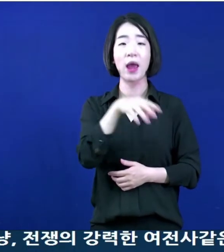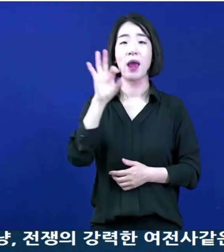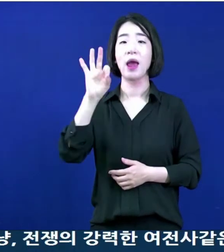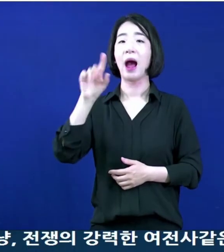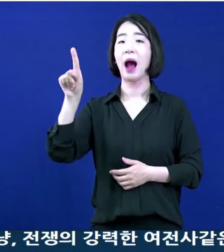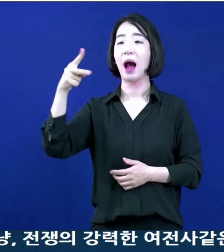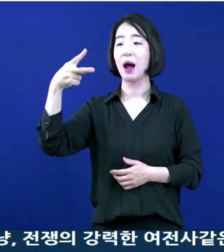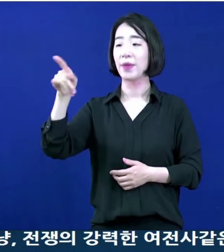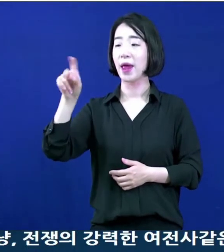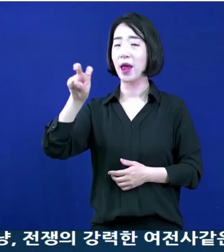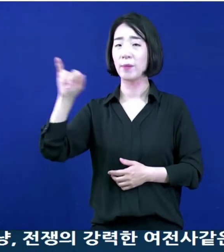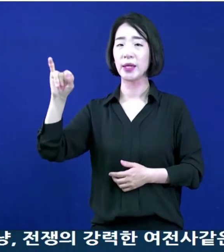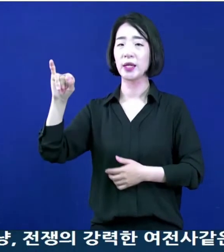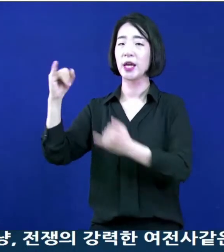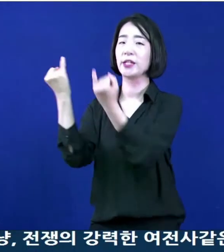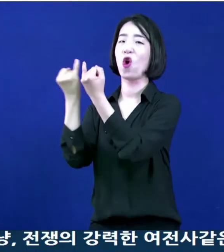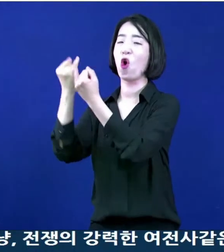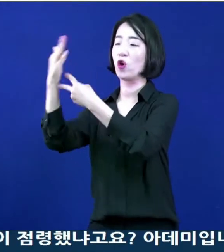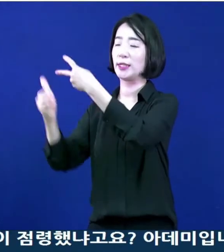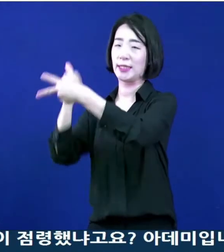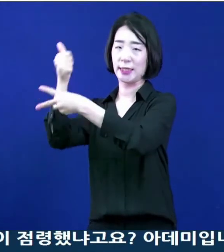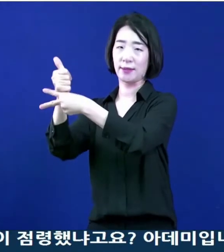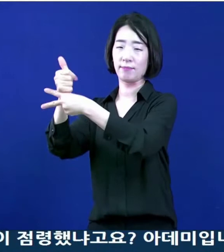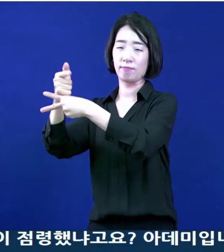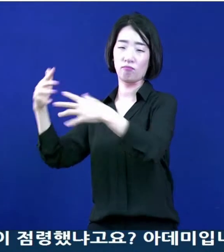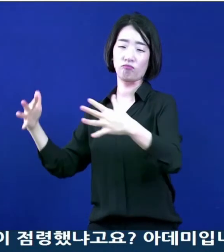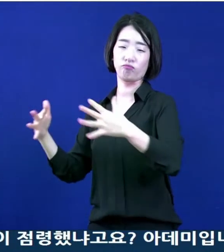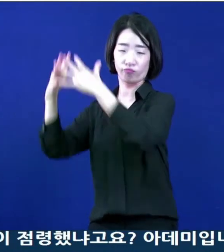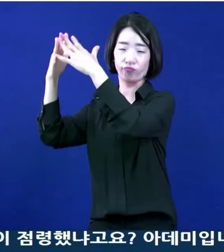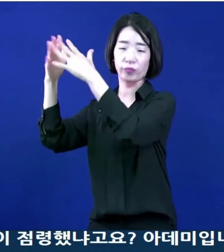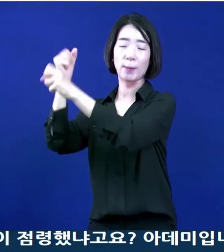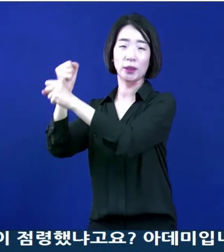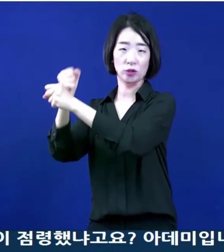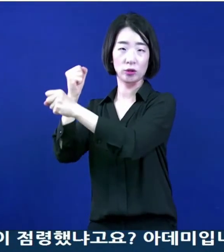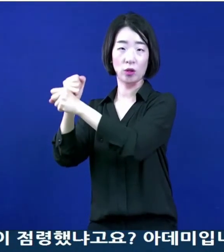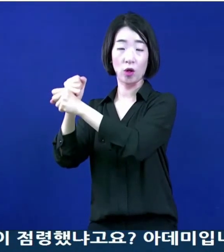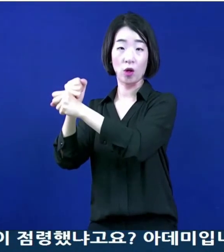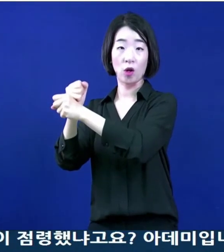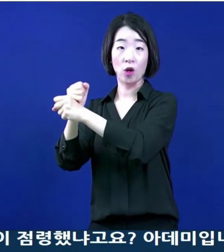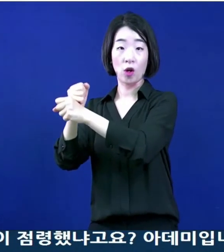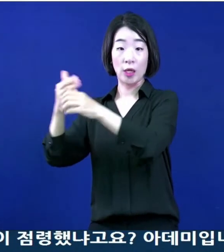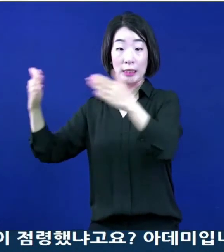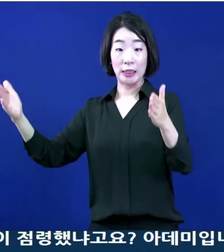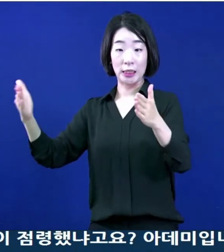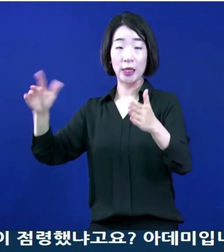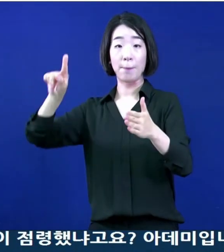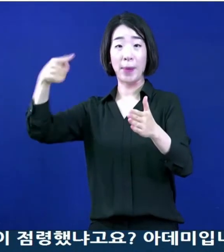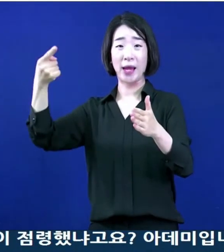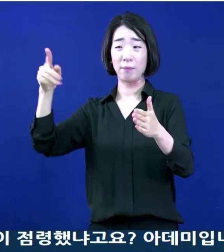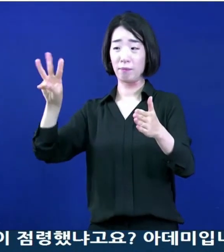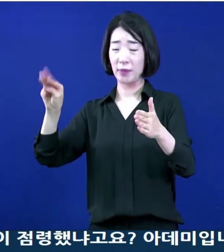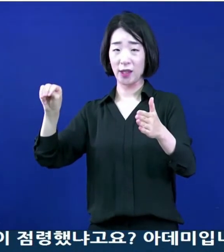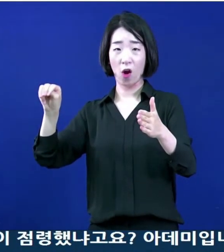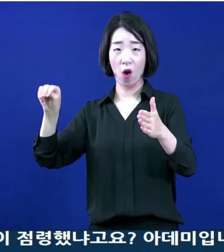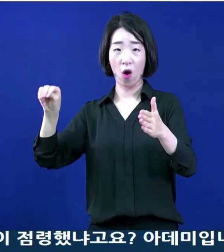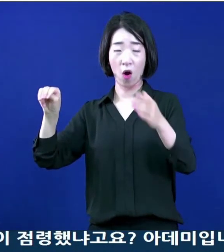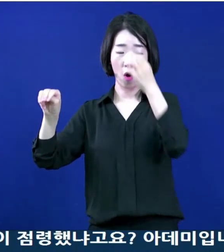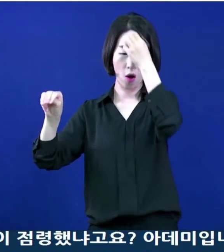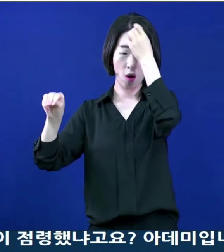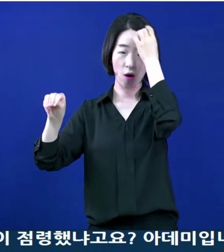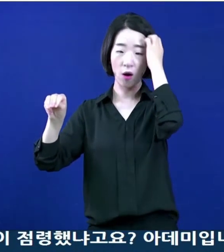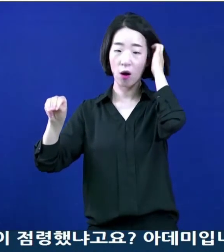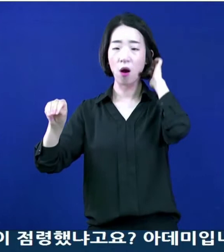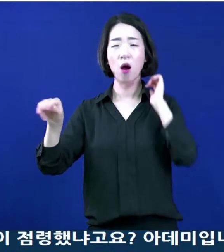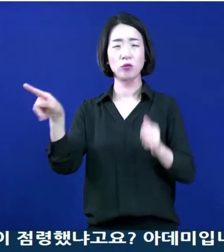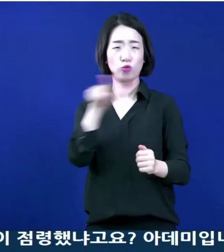복원해 놓은 겁니다. 굉장히 멋있죠? 이게 이제 이 길이가 100m가 넘어요. 그 당시에 7대 세계